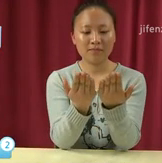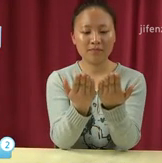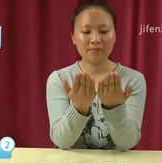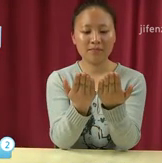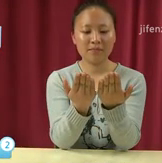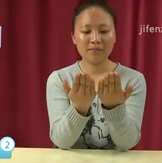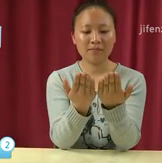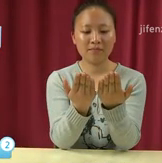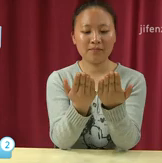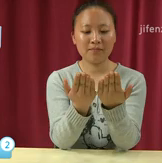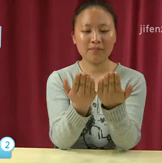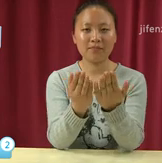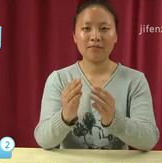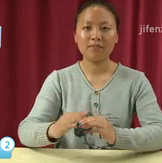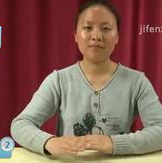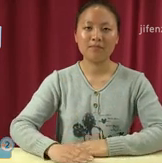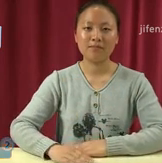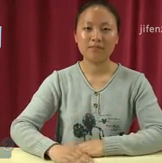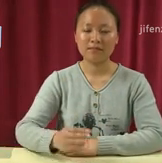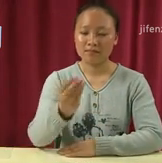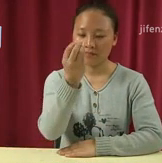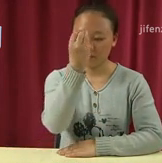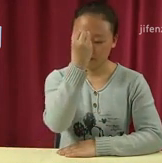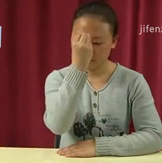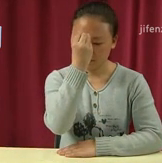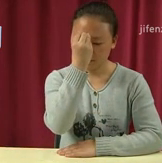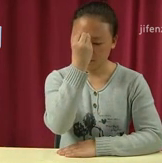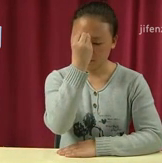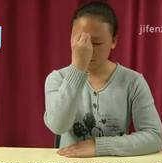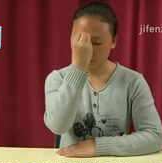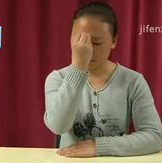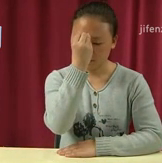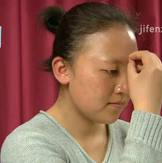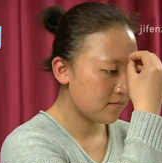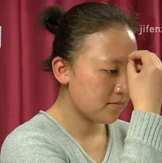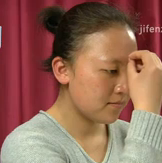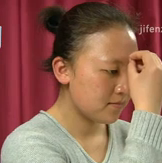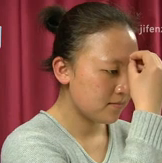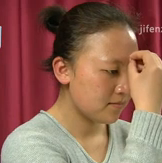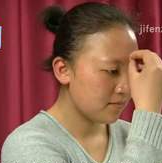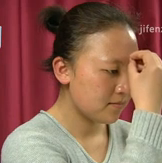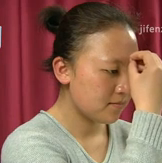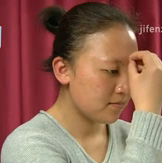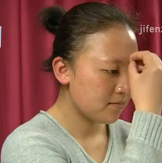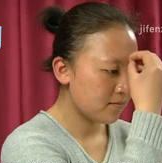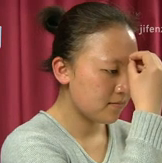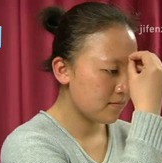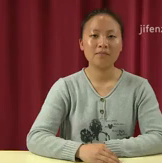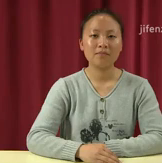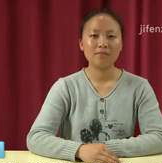两手做出看书的样子，右手五指合拢放在额前，这个动作表示学习。第